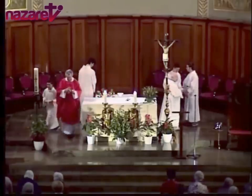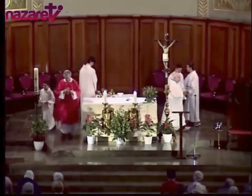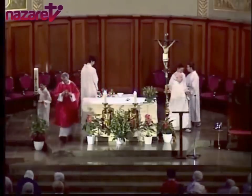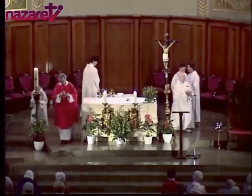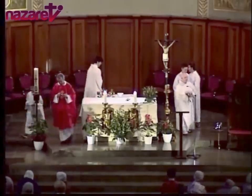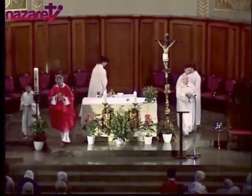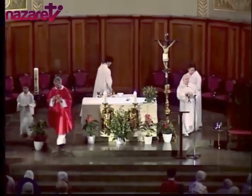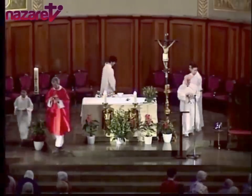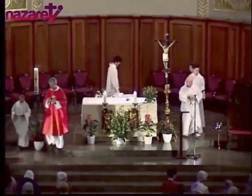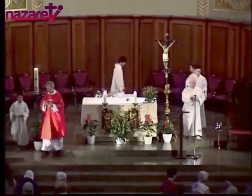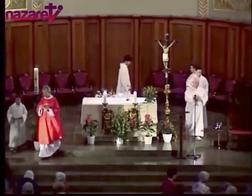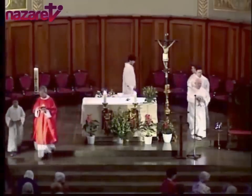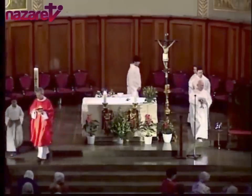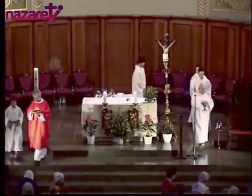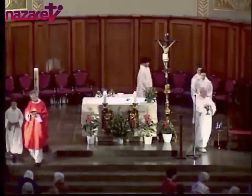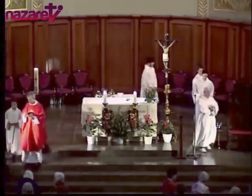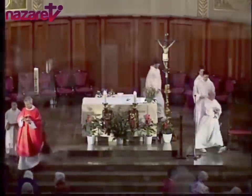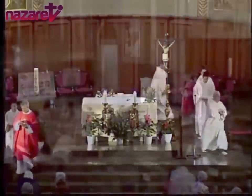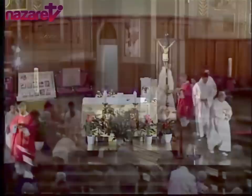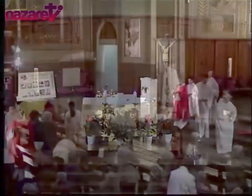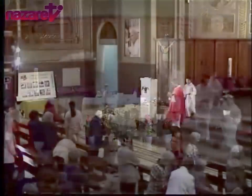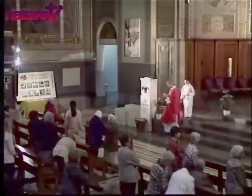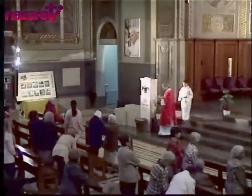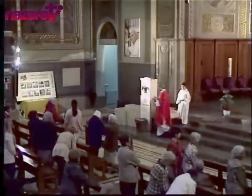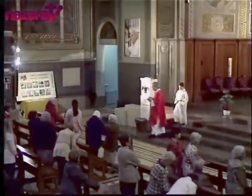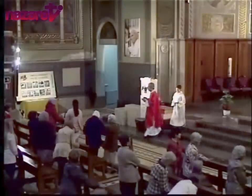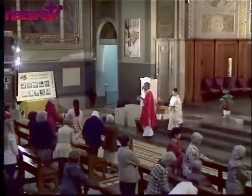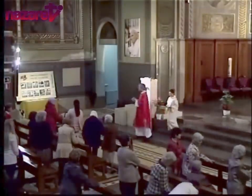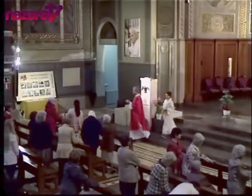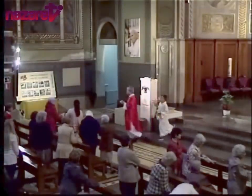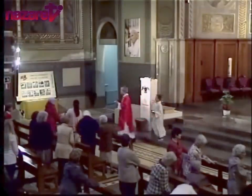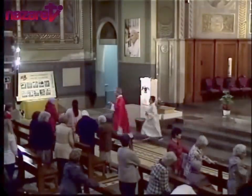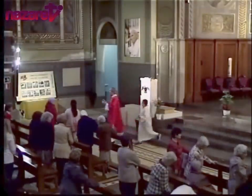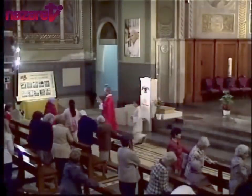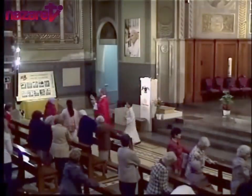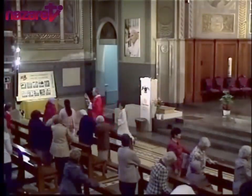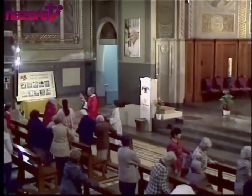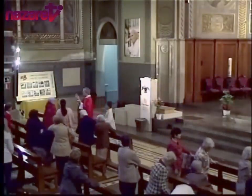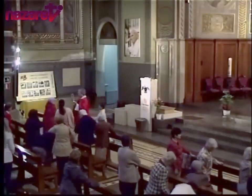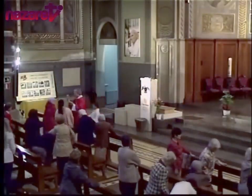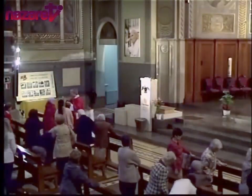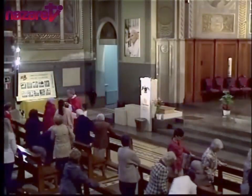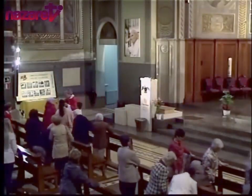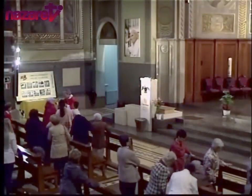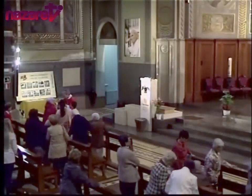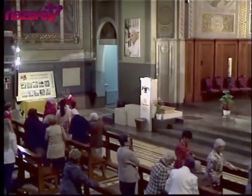Padre amoroso del pobre, don en tus